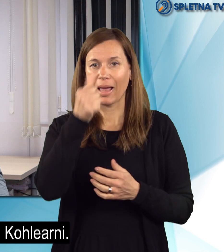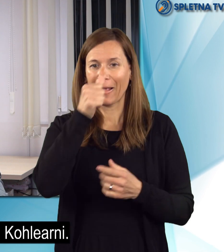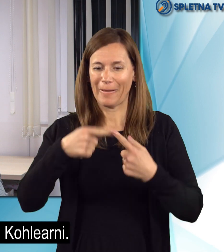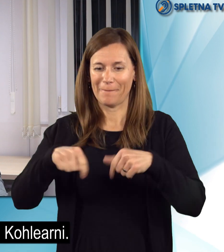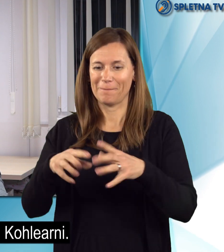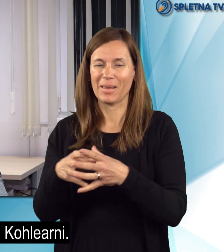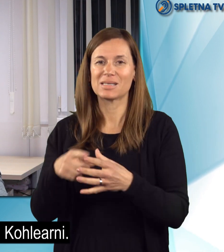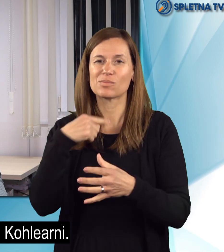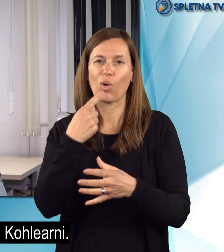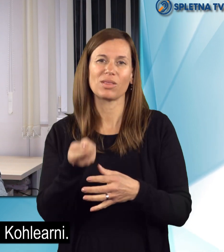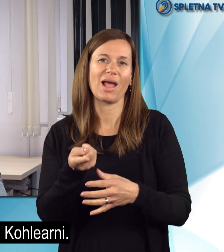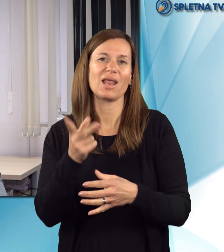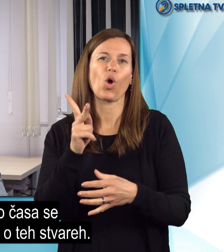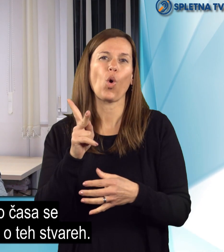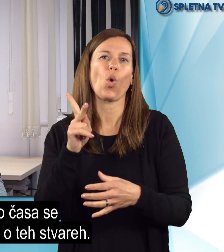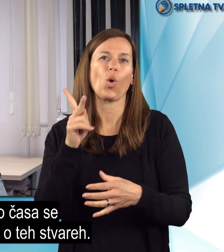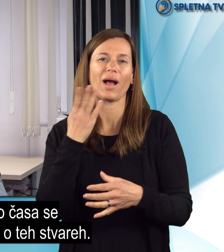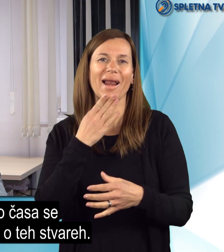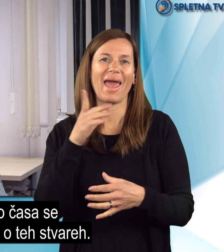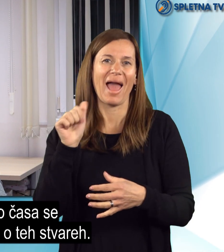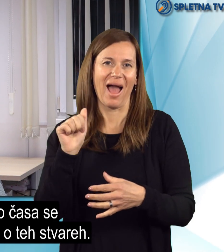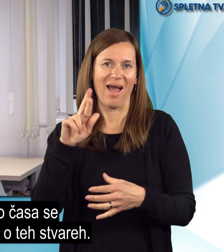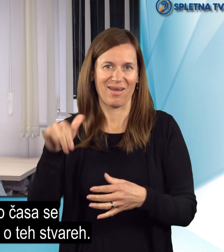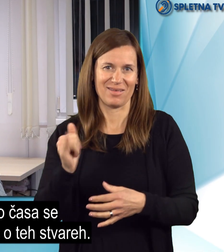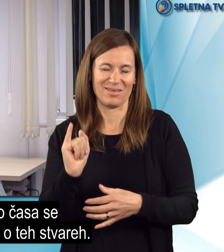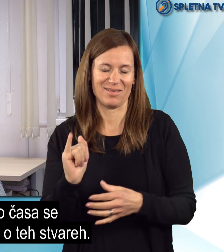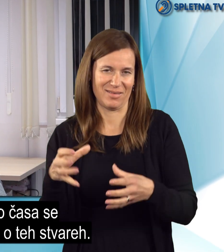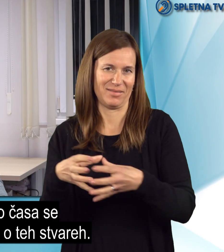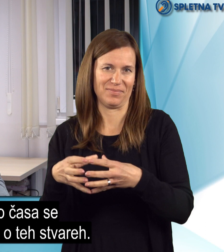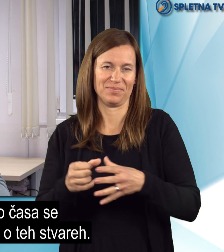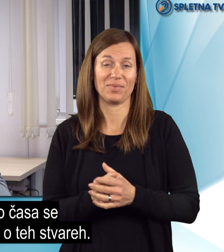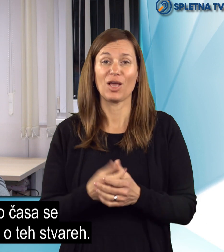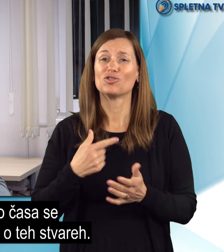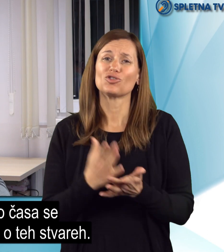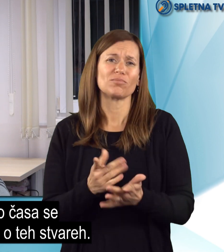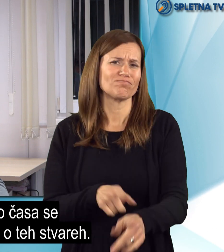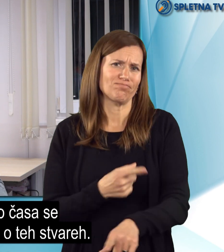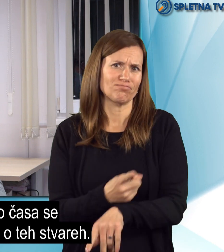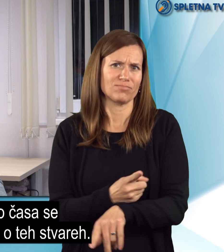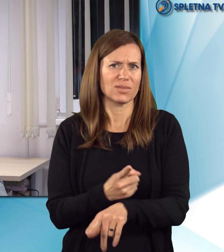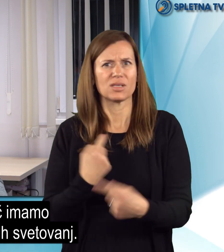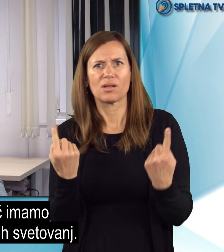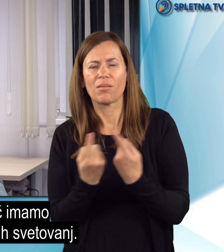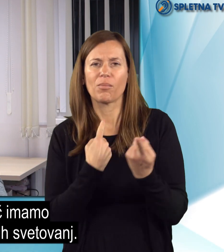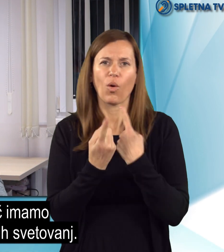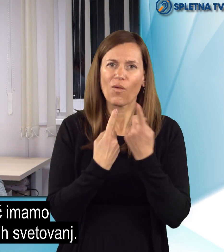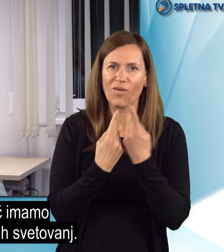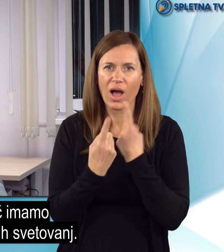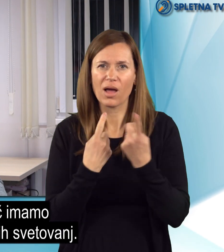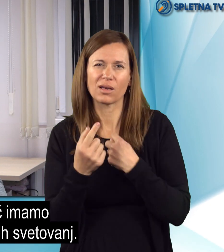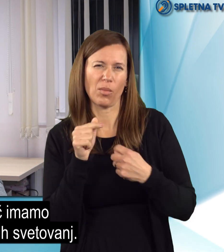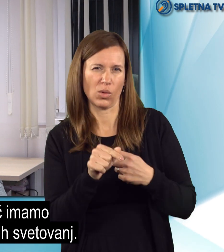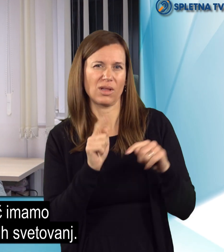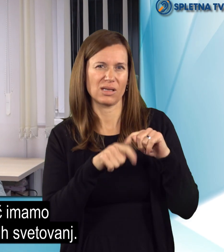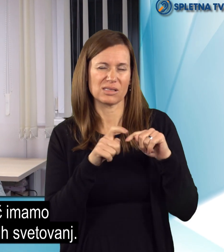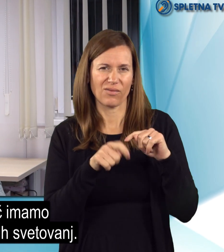ime smo dali kohlearji. Že dolga časa se pogovarjamo o teh stvareh in